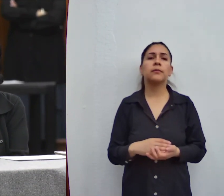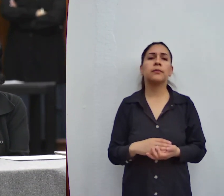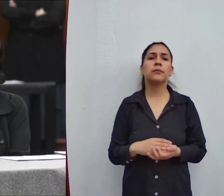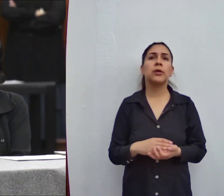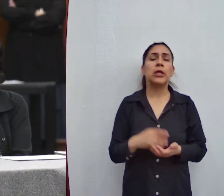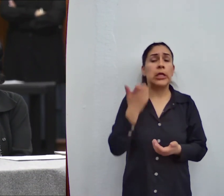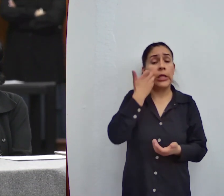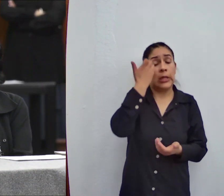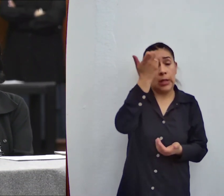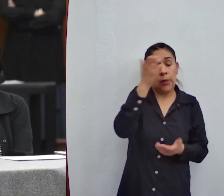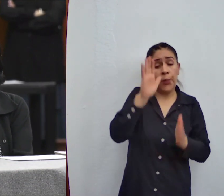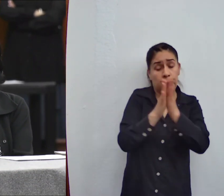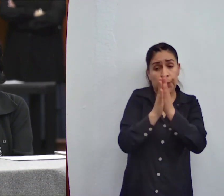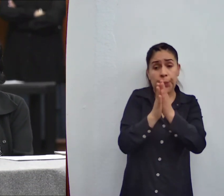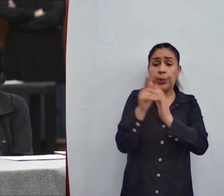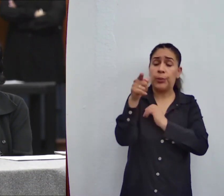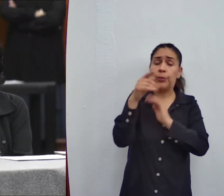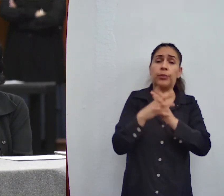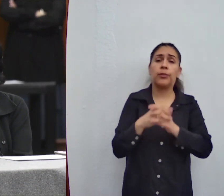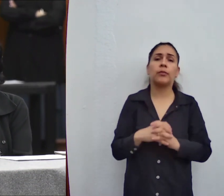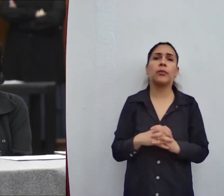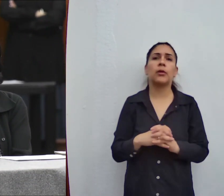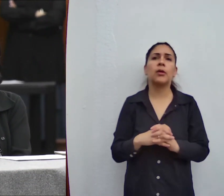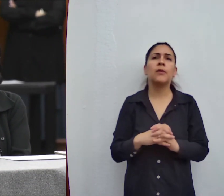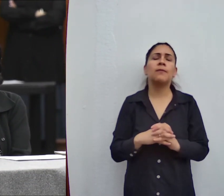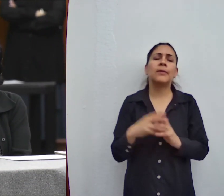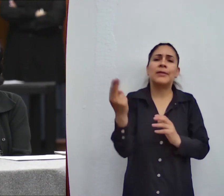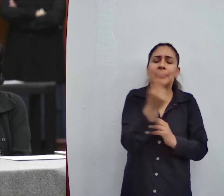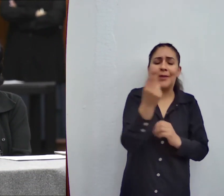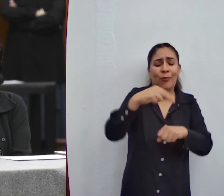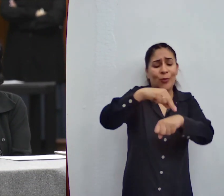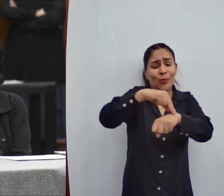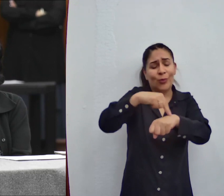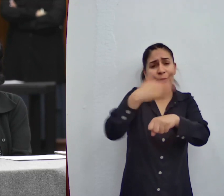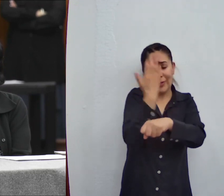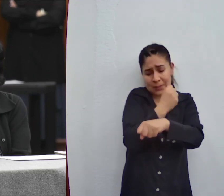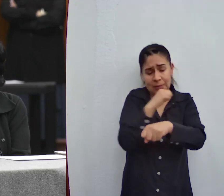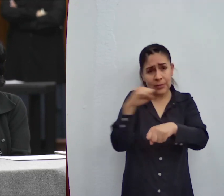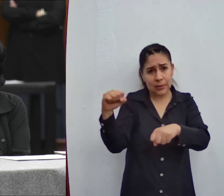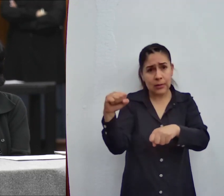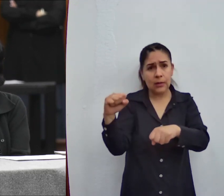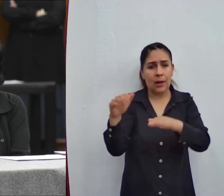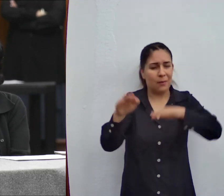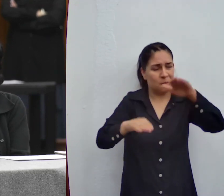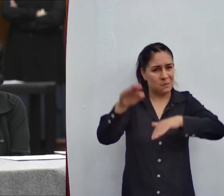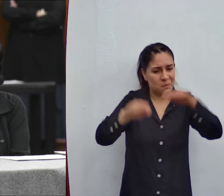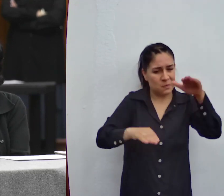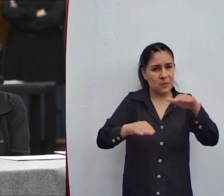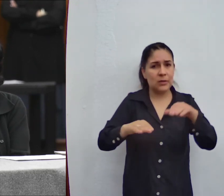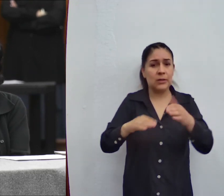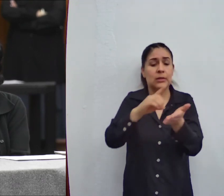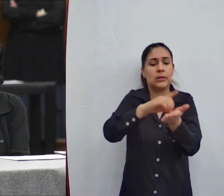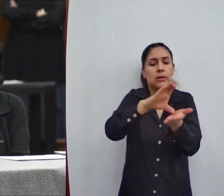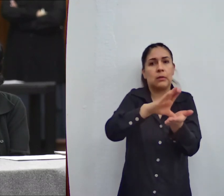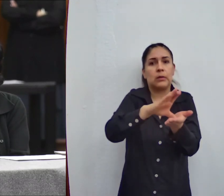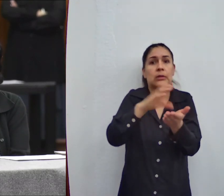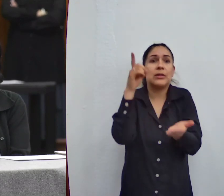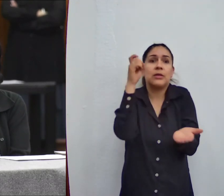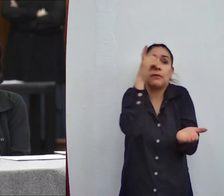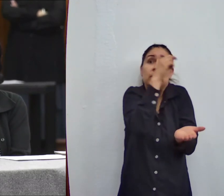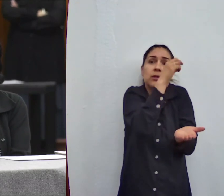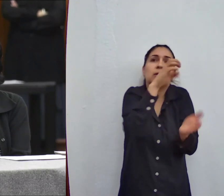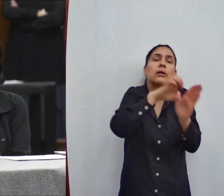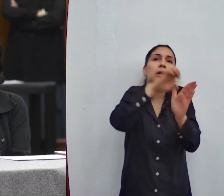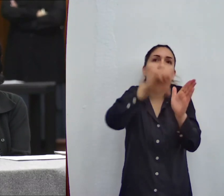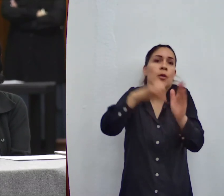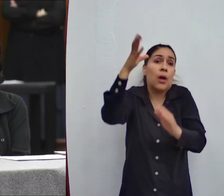considerara realmente gente especializada. Hay algunas discapacidades difíciles de diagnosticar, como es el autismo. El caso